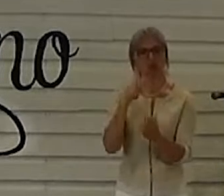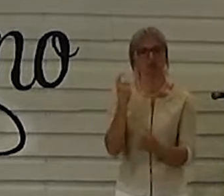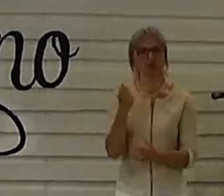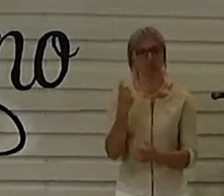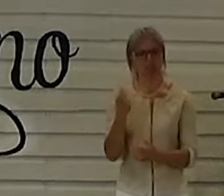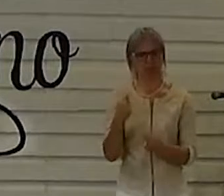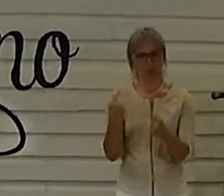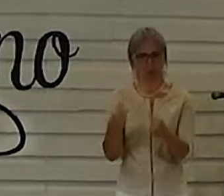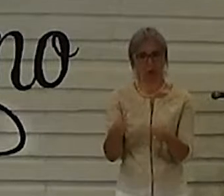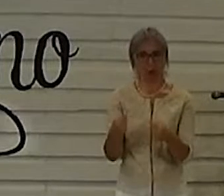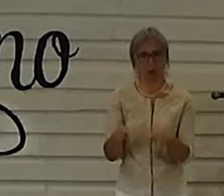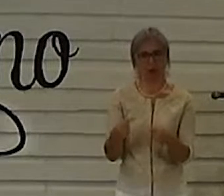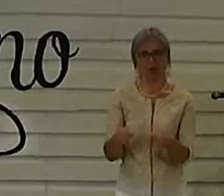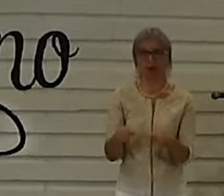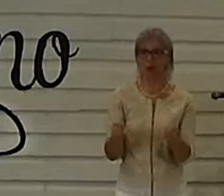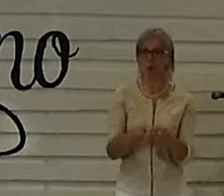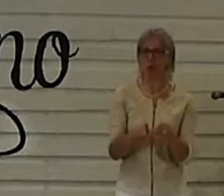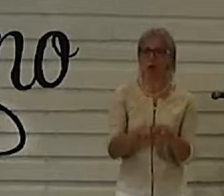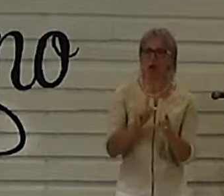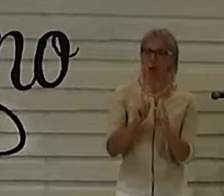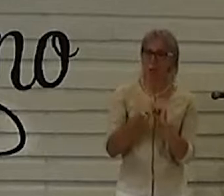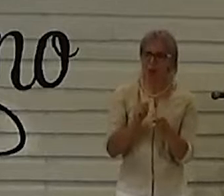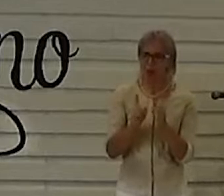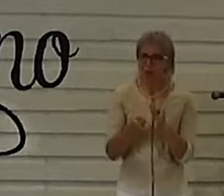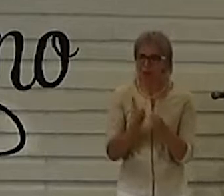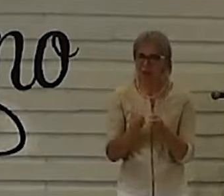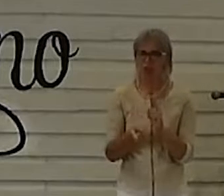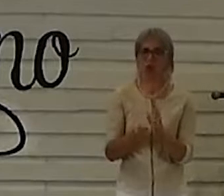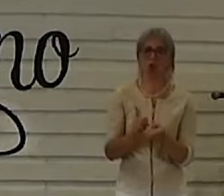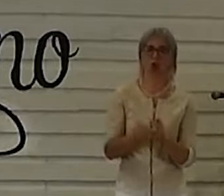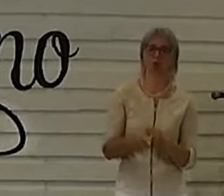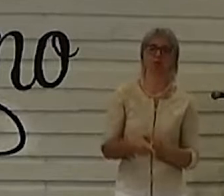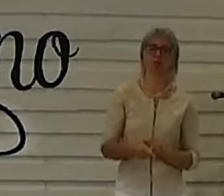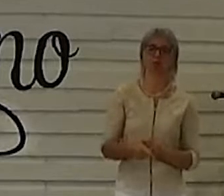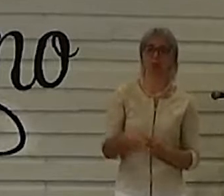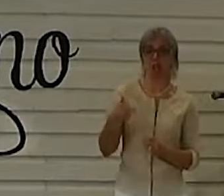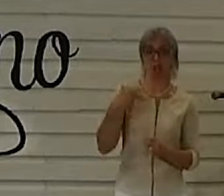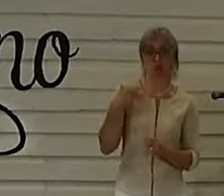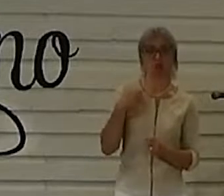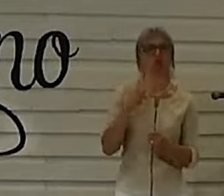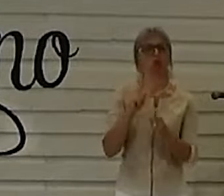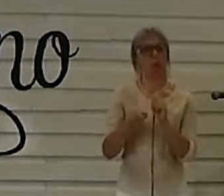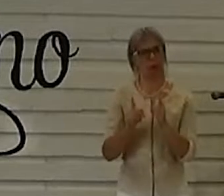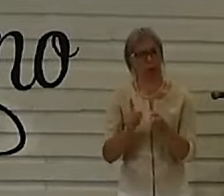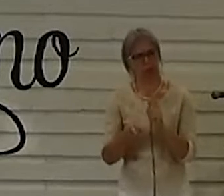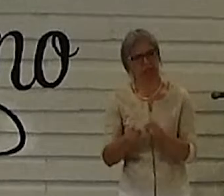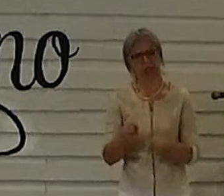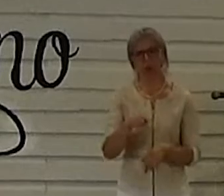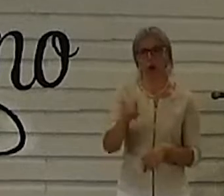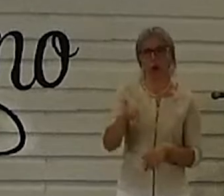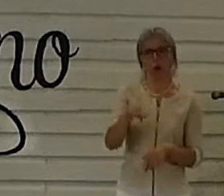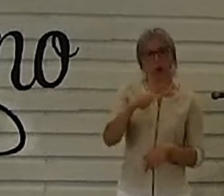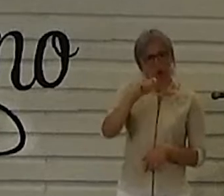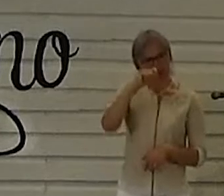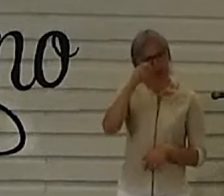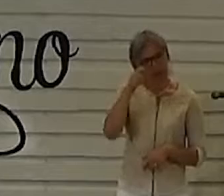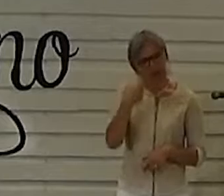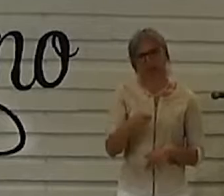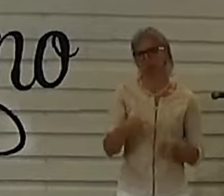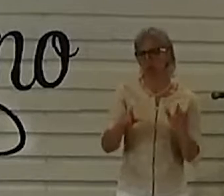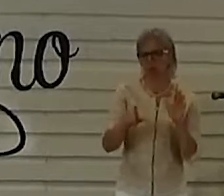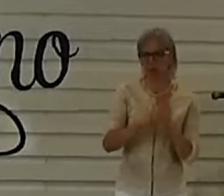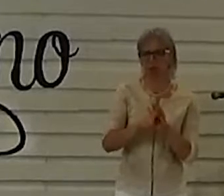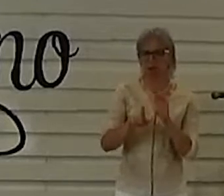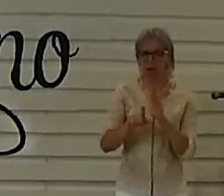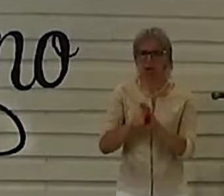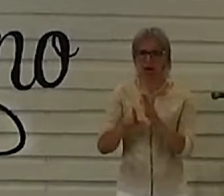finalità del contempo religioso e politica di promuovere una rigorosa osservanza all'interno del corpo legislazione